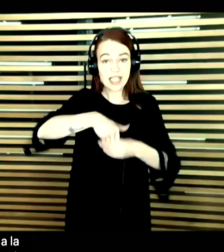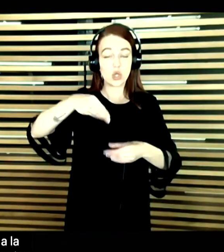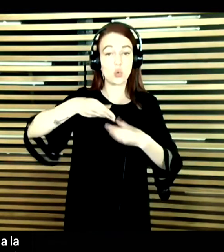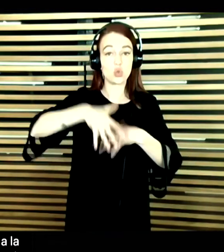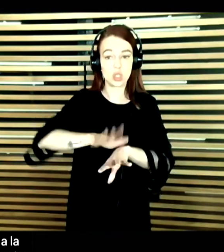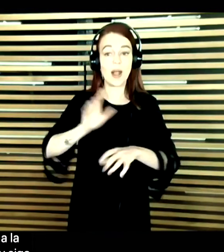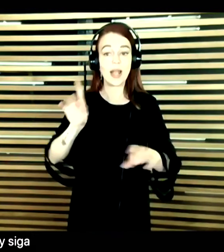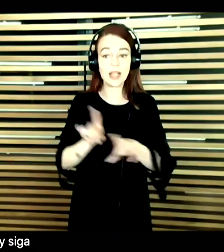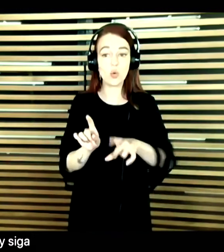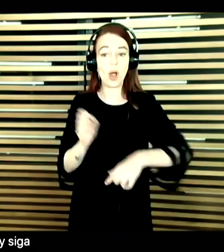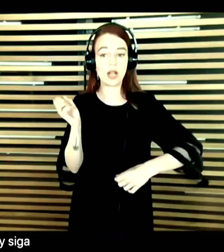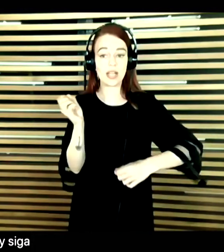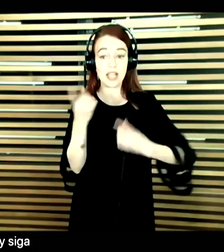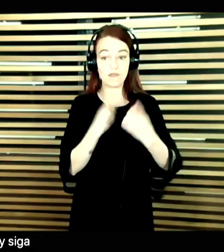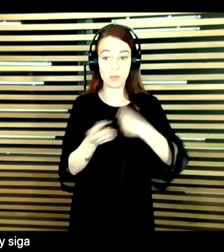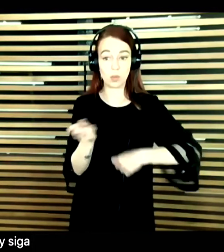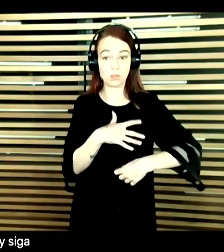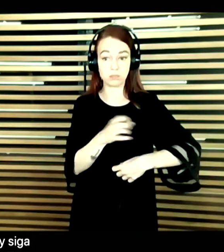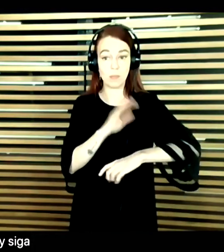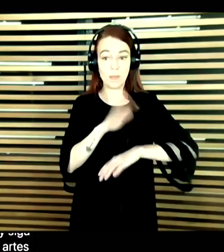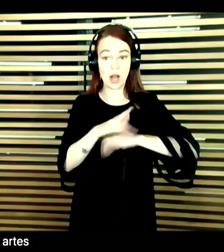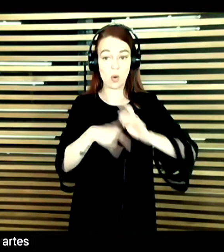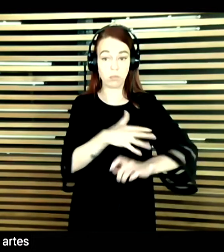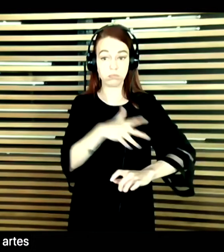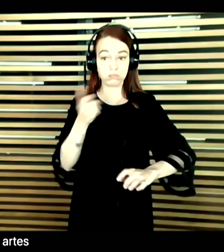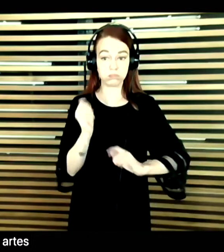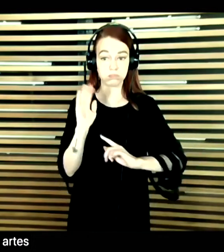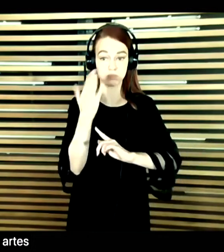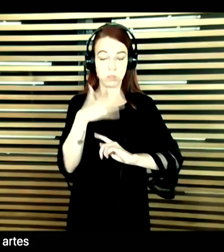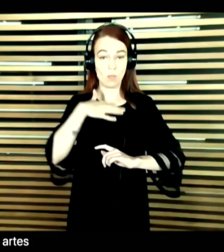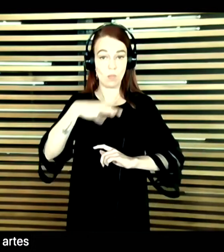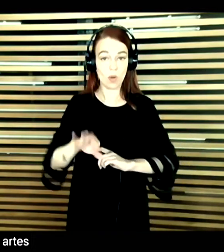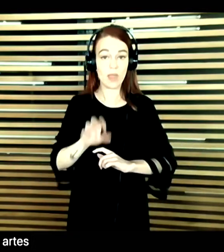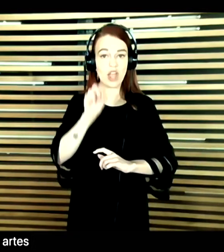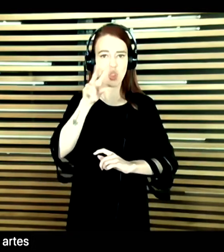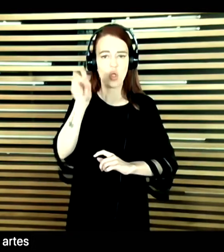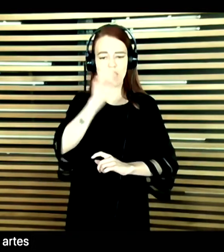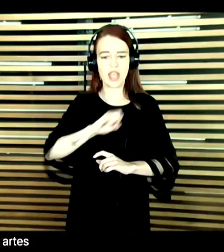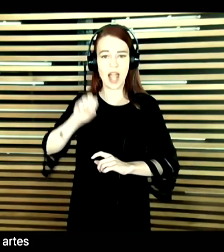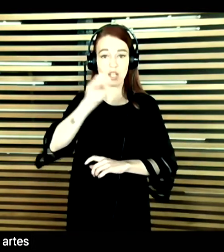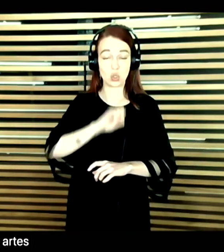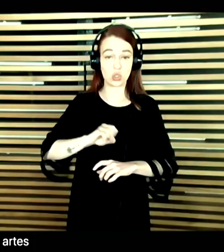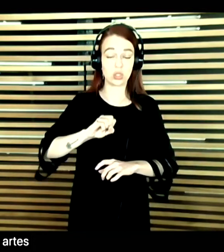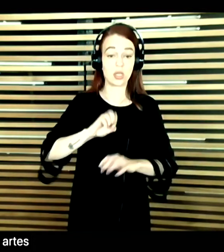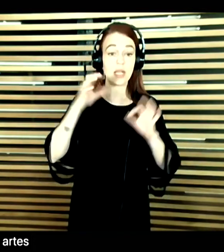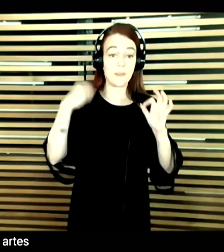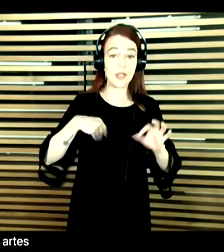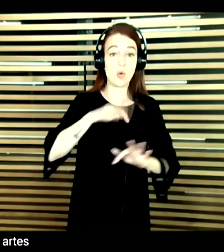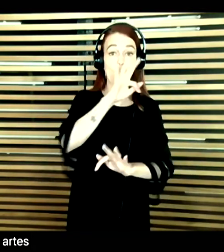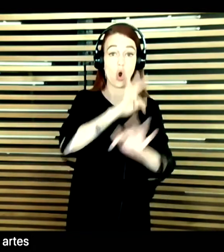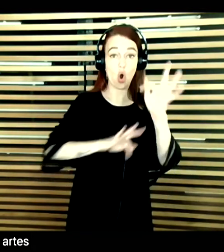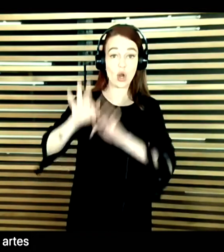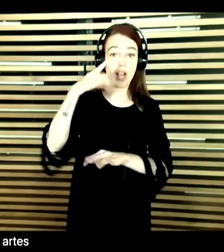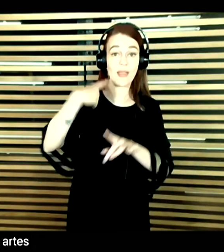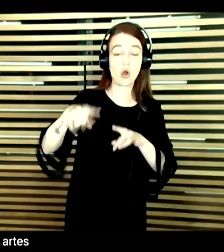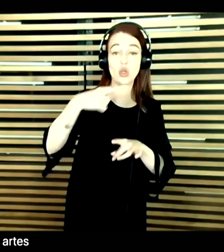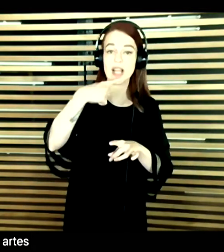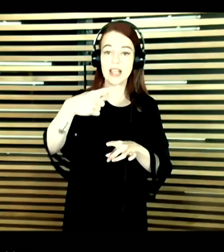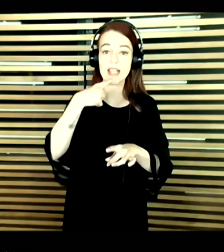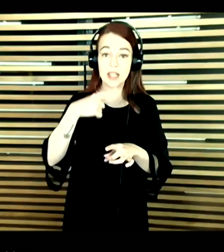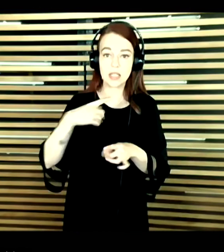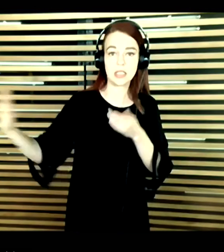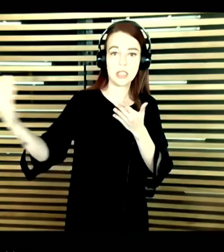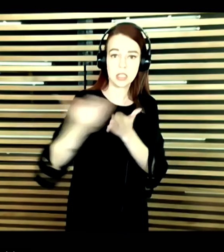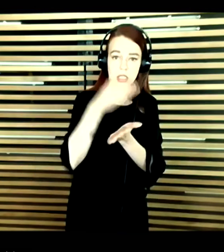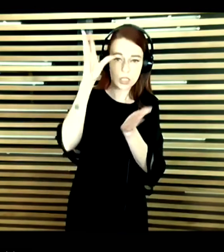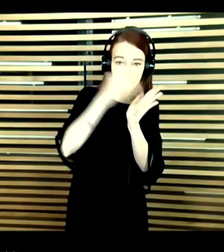12 años que las jornadas generan contenidos recogiendo el conocimiento que se genera durante su convocatoria anual con